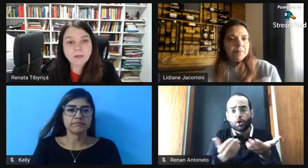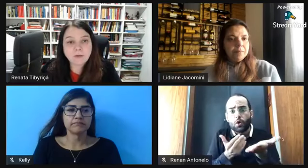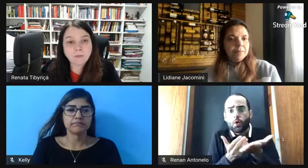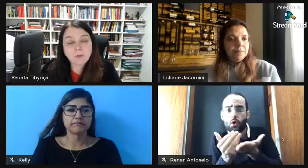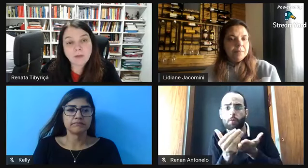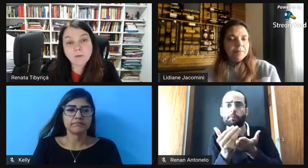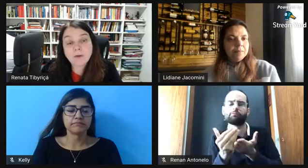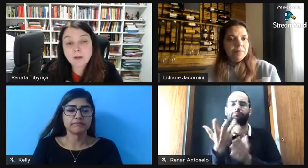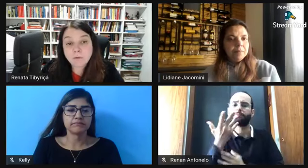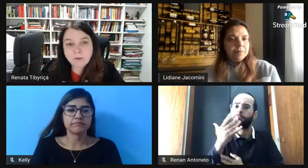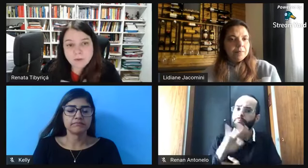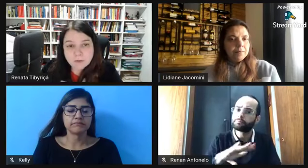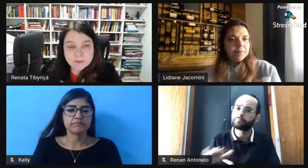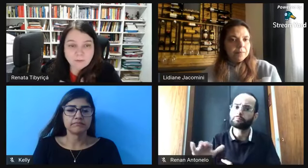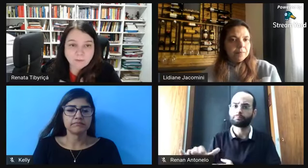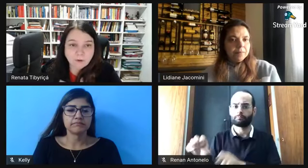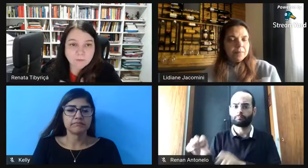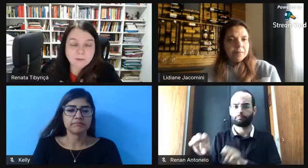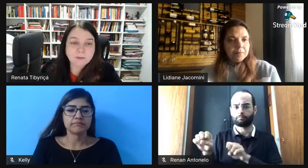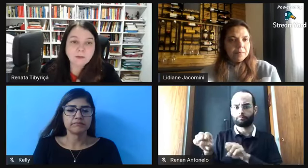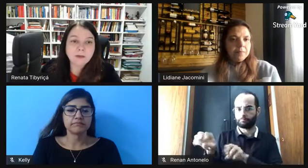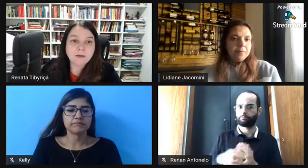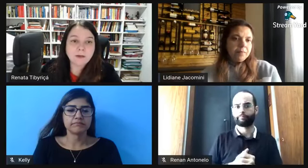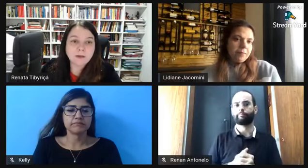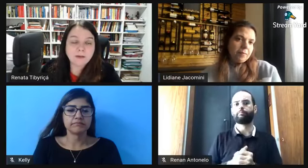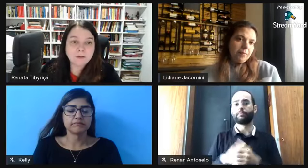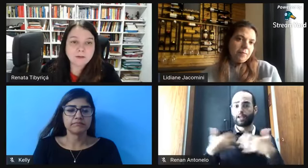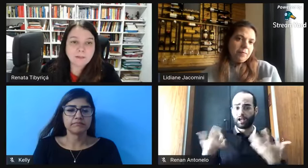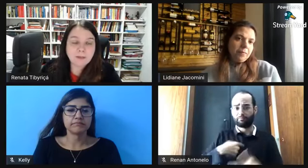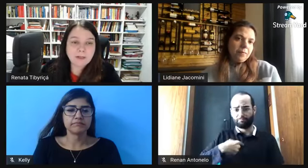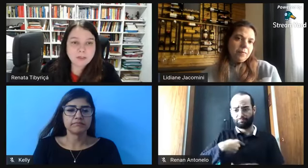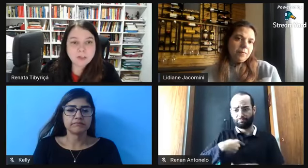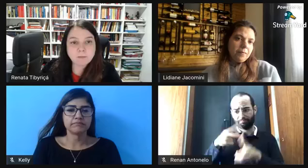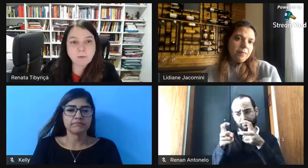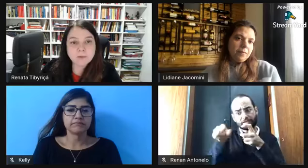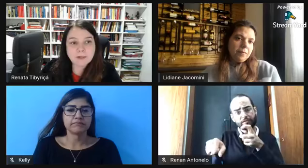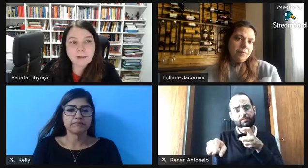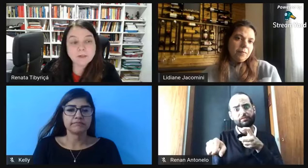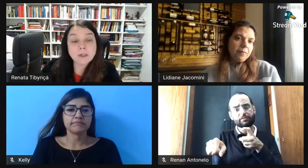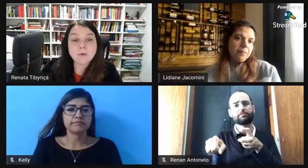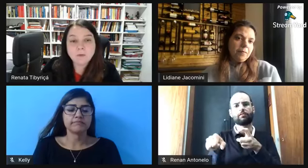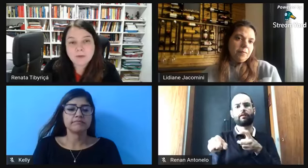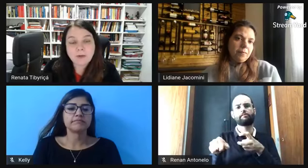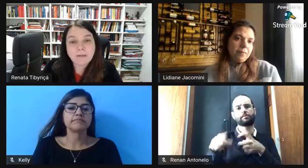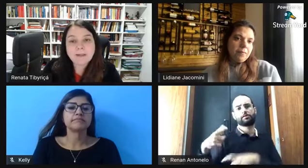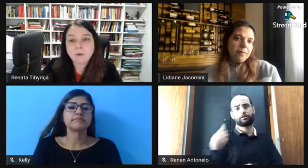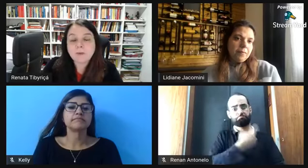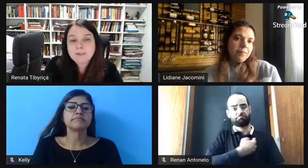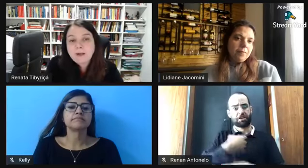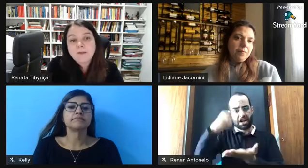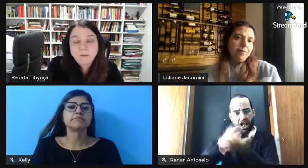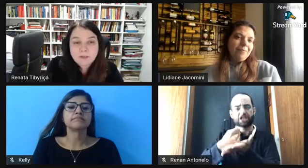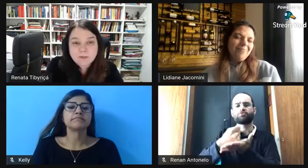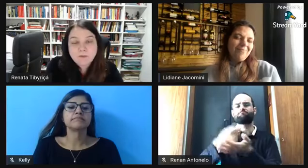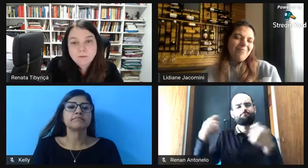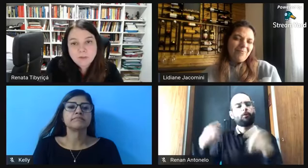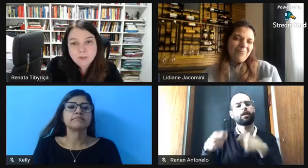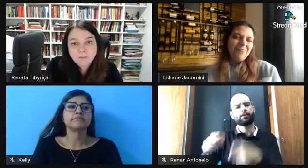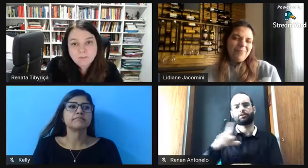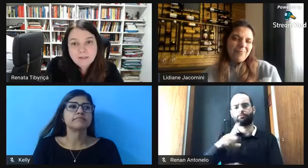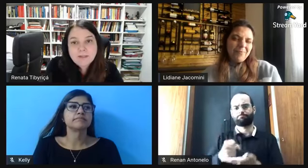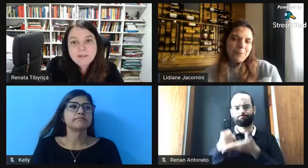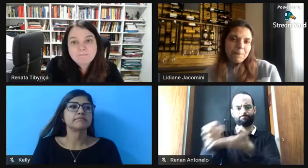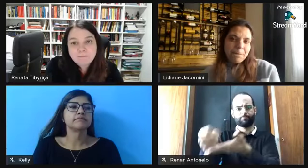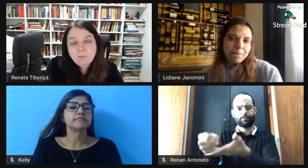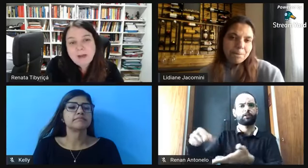infantil. Então, eu vejo dessa forma, né? Que para que a gente possa garantir a inclusão, ela tem que começar lá na educação